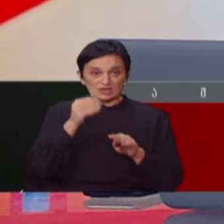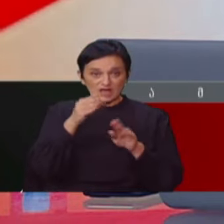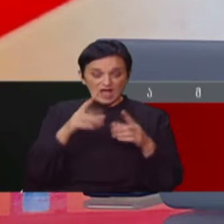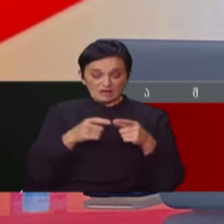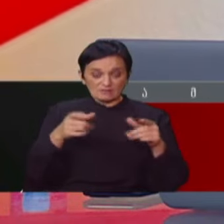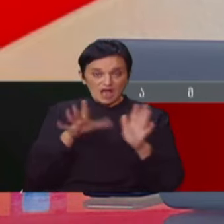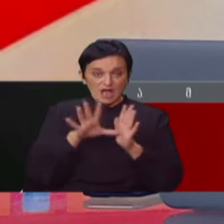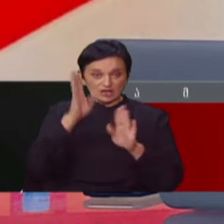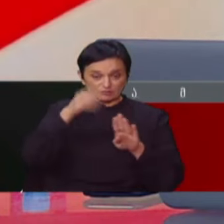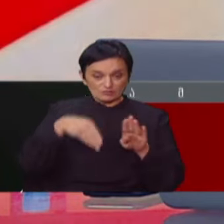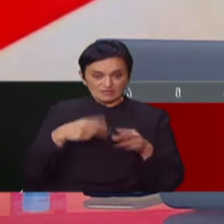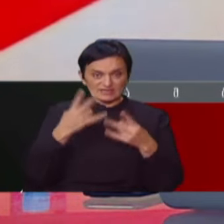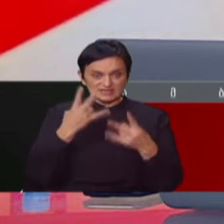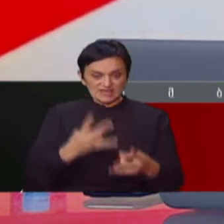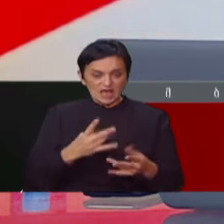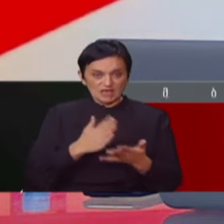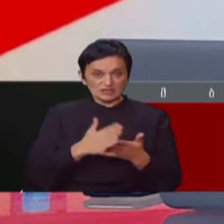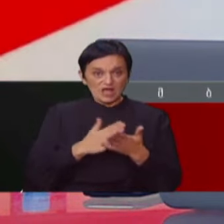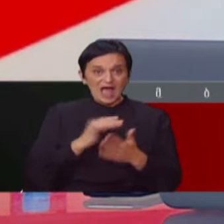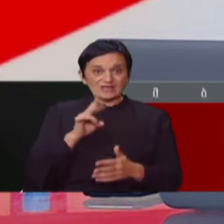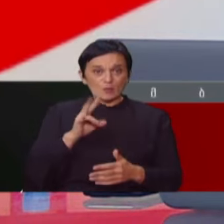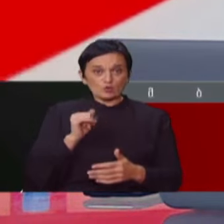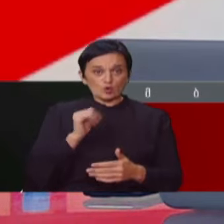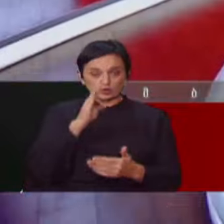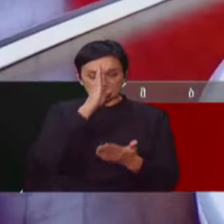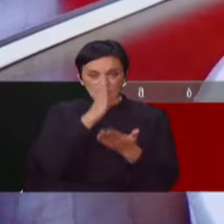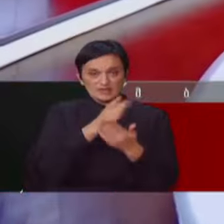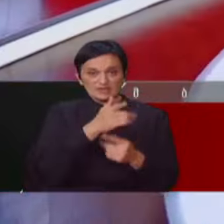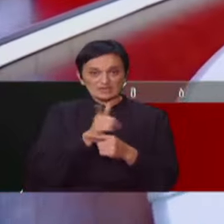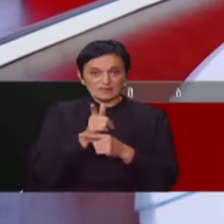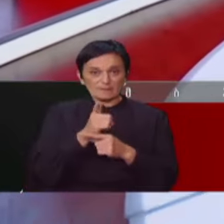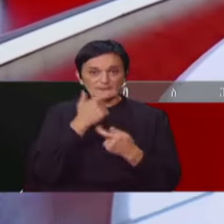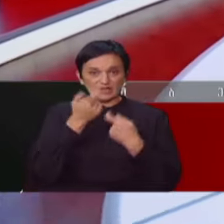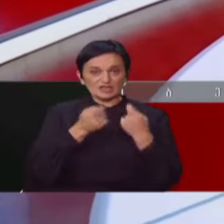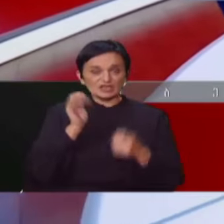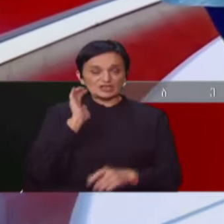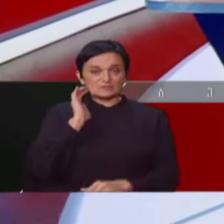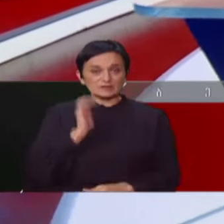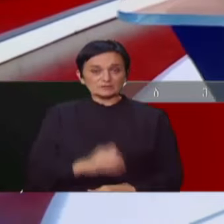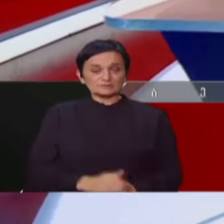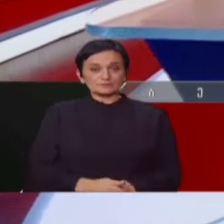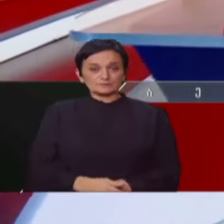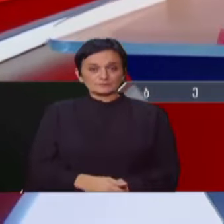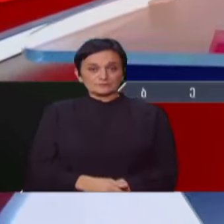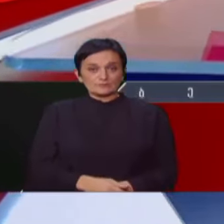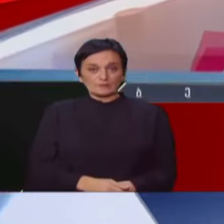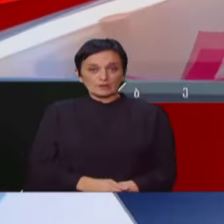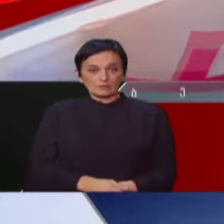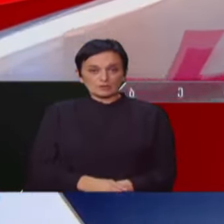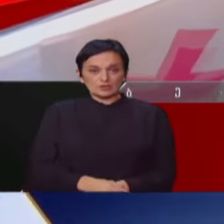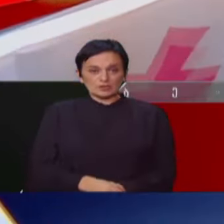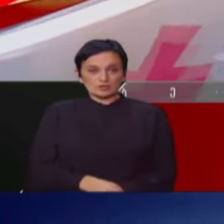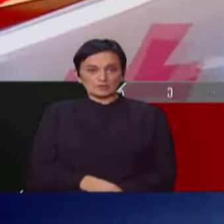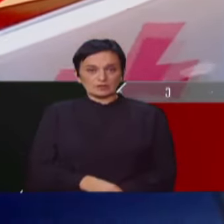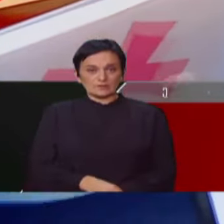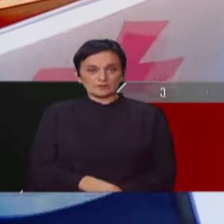ელექტრონული აპარატები დააზიანა. ანა ბროლაძე გვიერთდება ცესკოდან პირდაპირ ეთერში დეტალებით. ანა გირჩევ, გისმენთ.